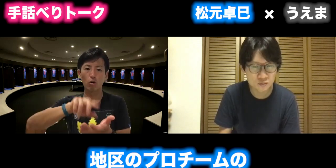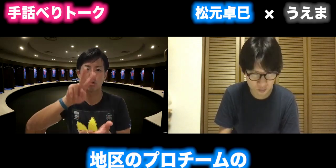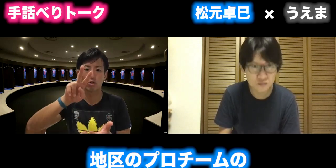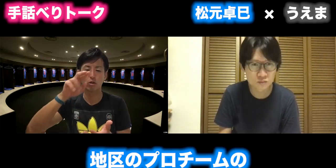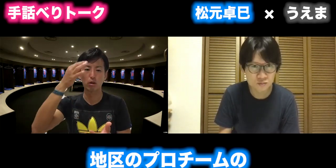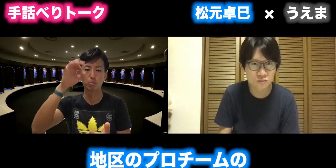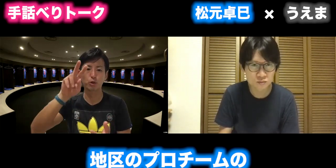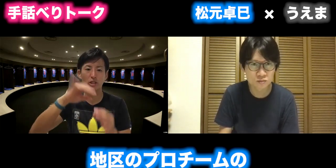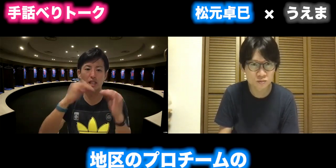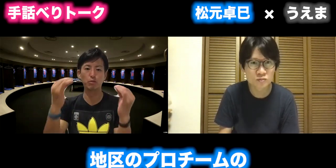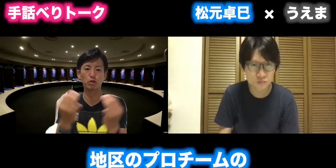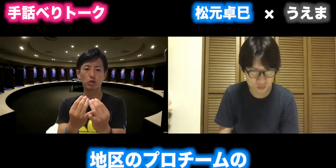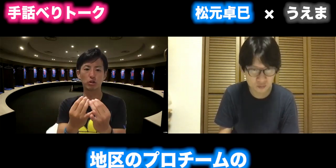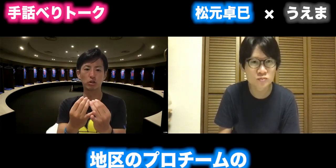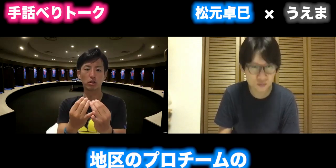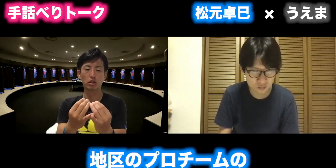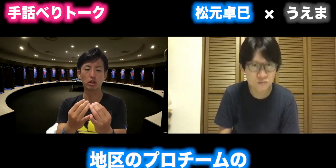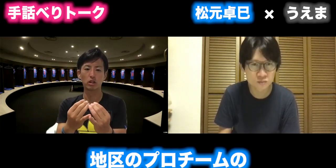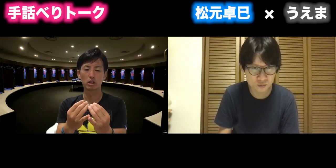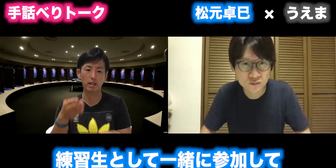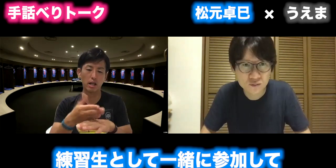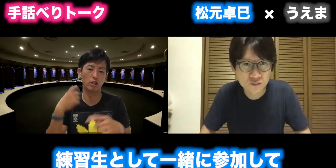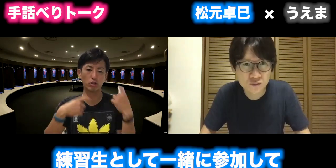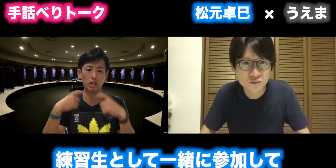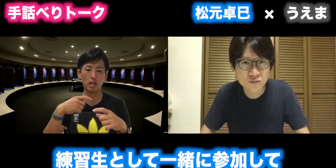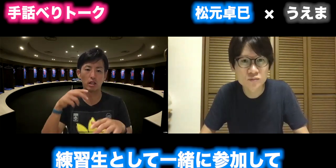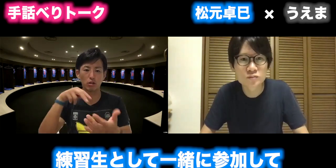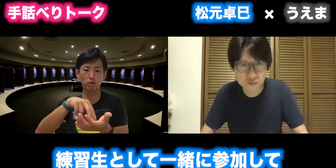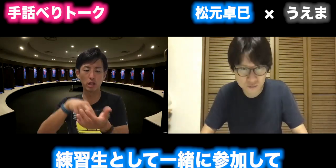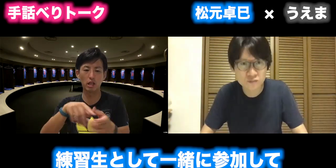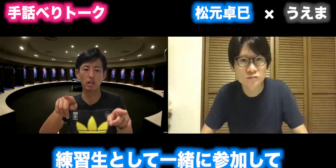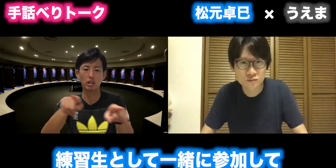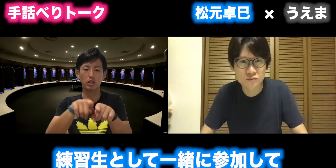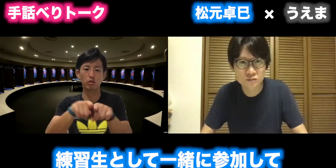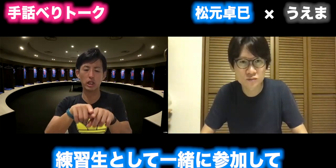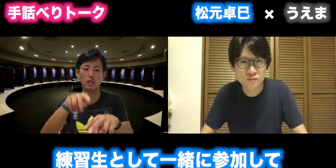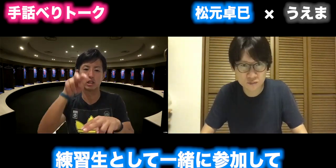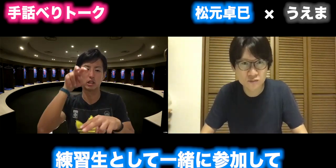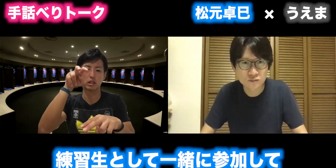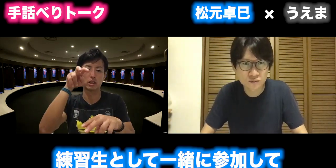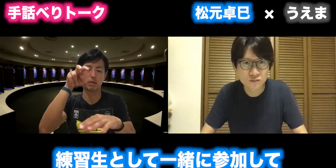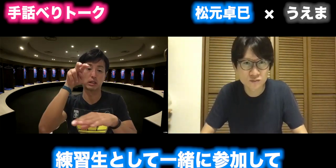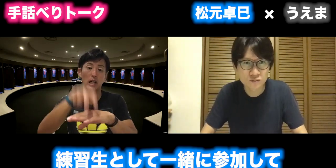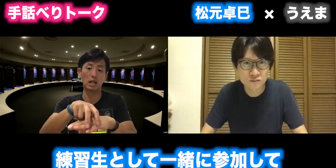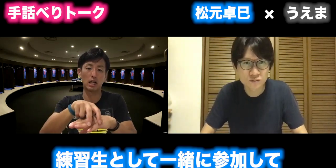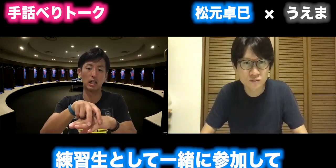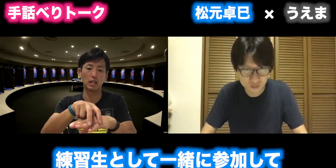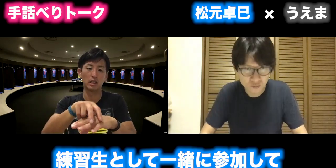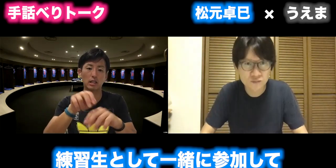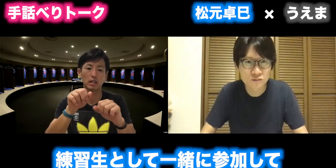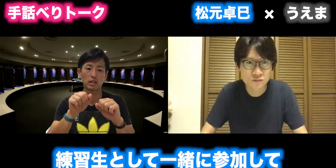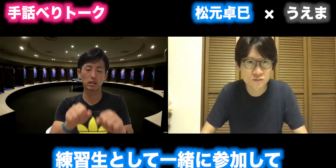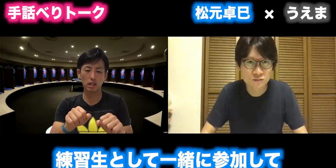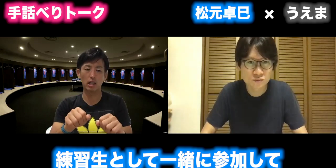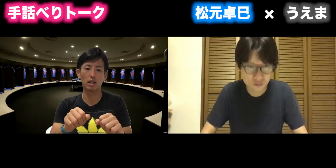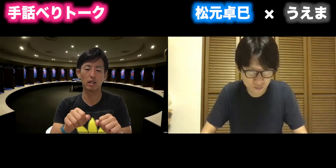のプロチームに練習生として一緒にまっ参加